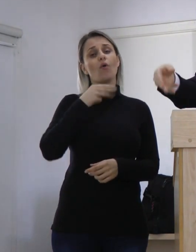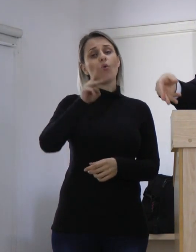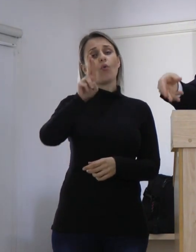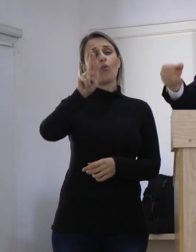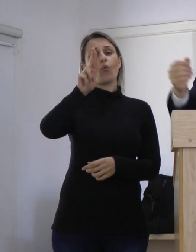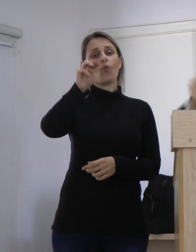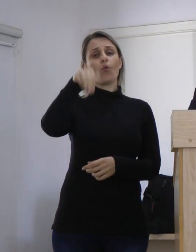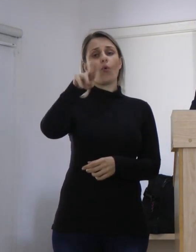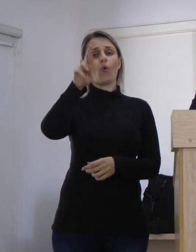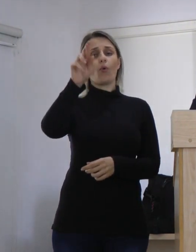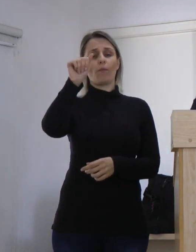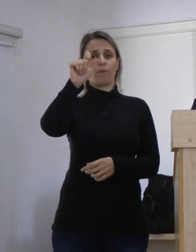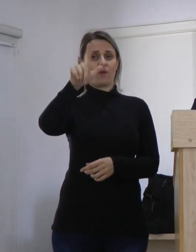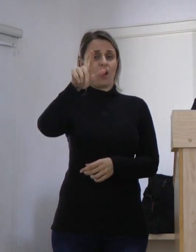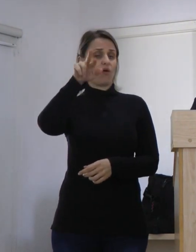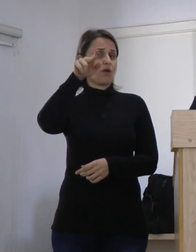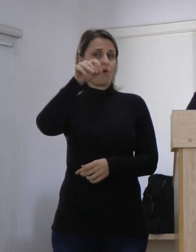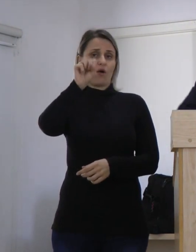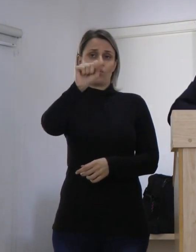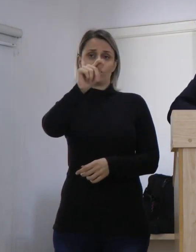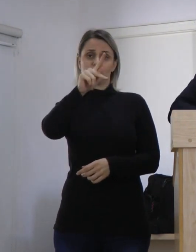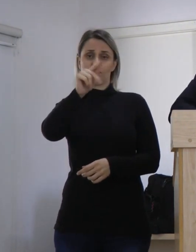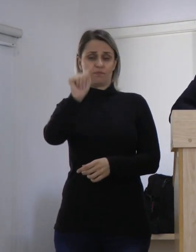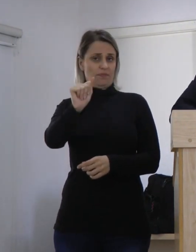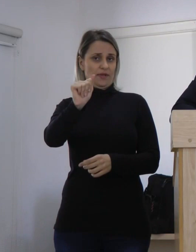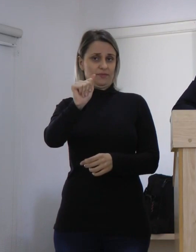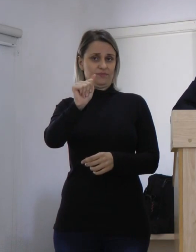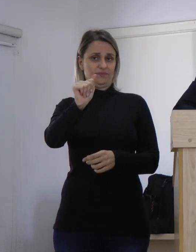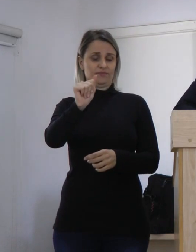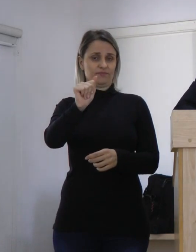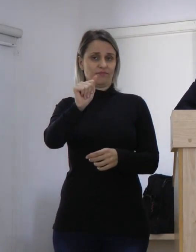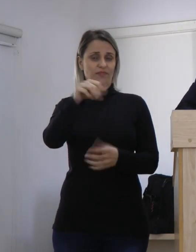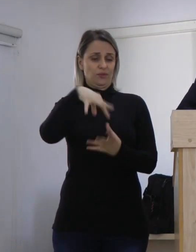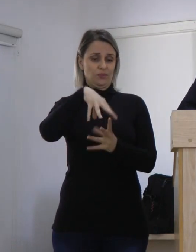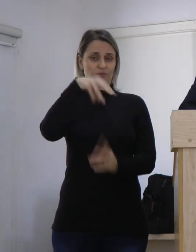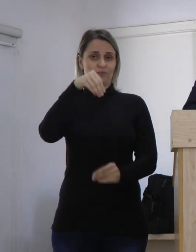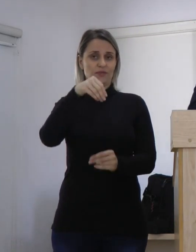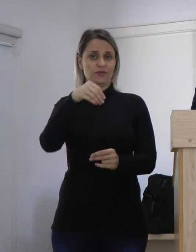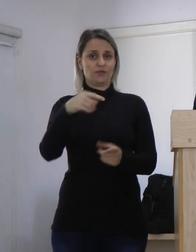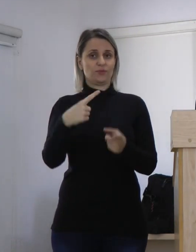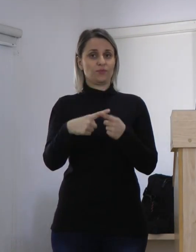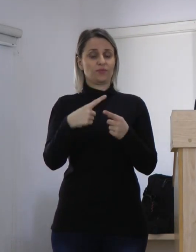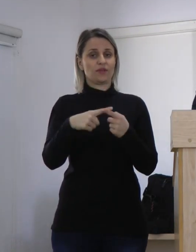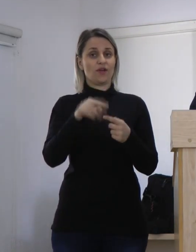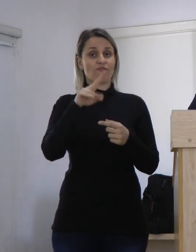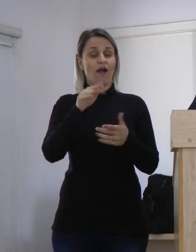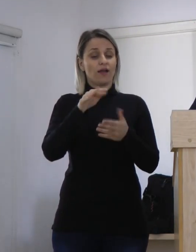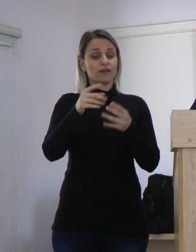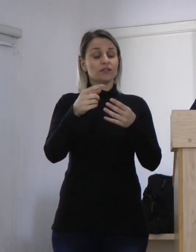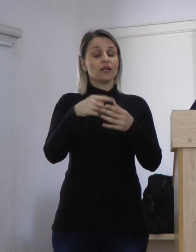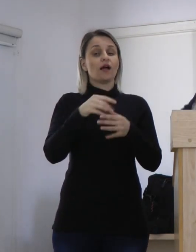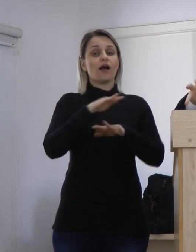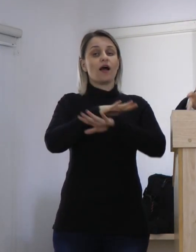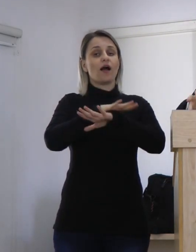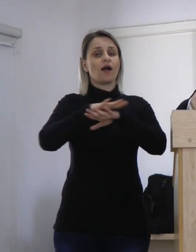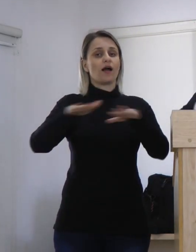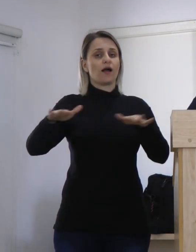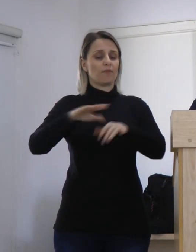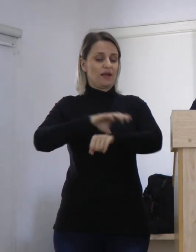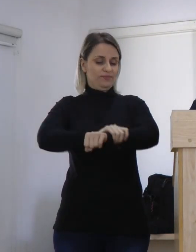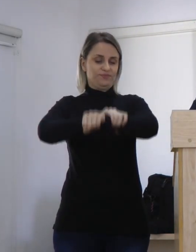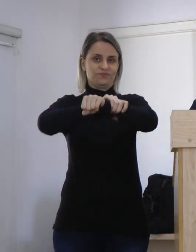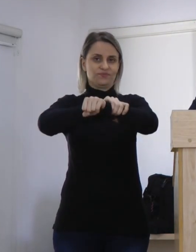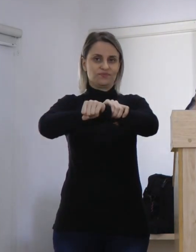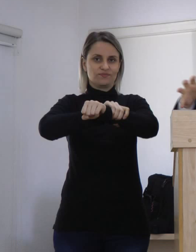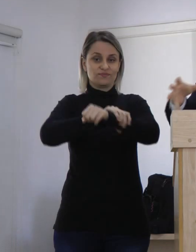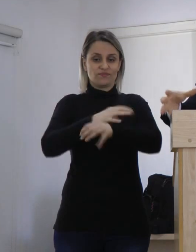do espírito, que a gente vai queimar as gordurinhas do nosso materialismo, dos nossos